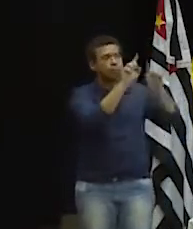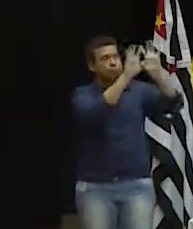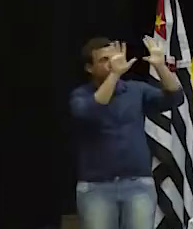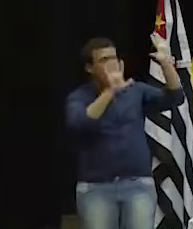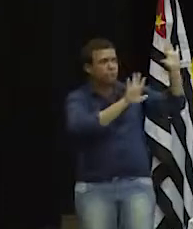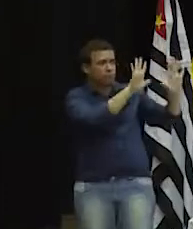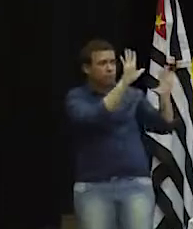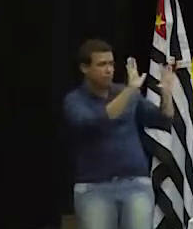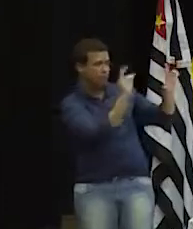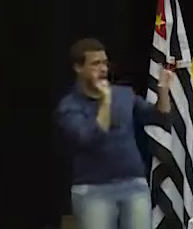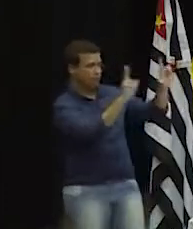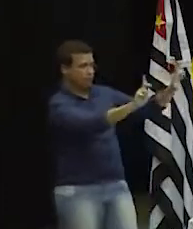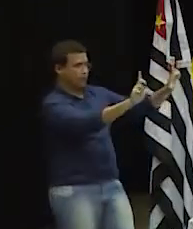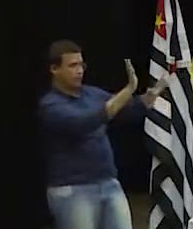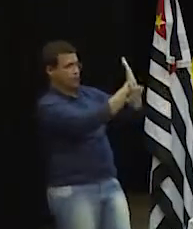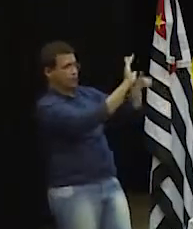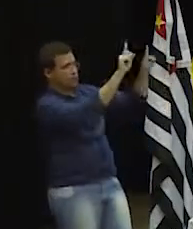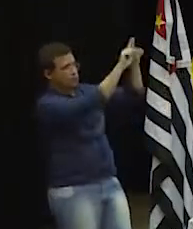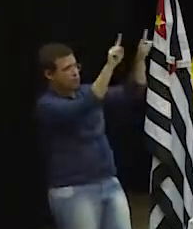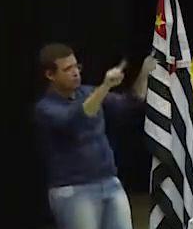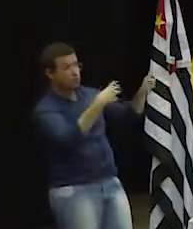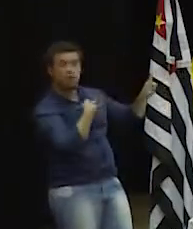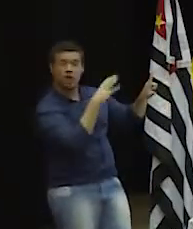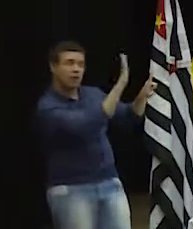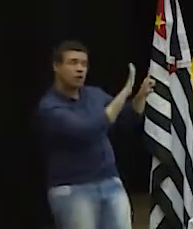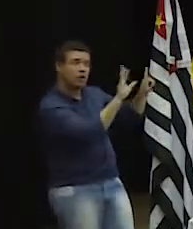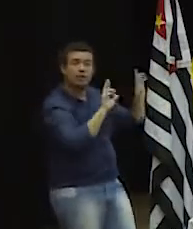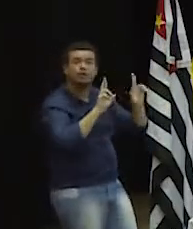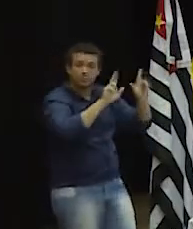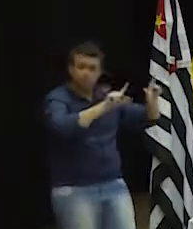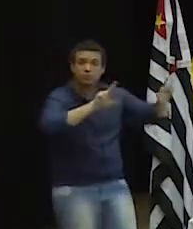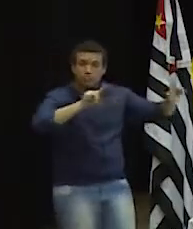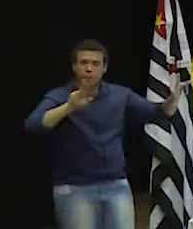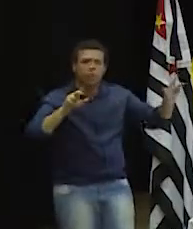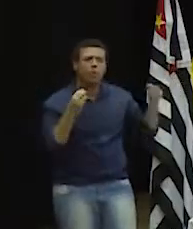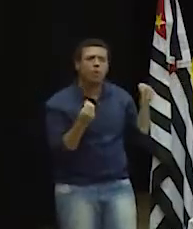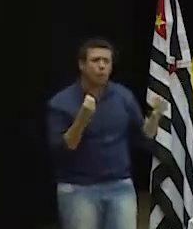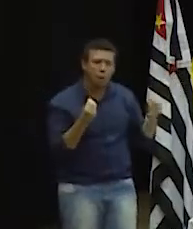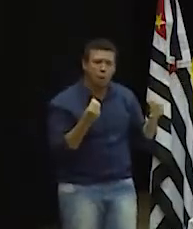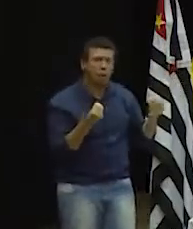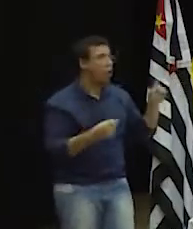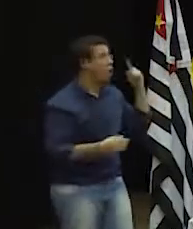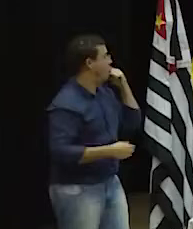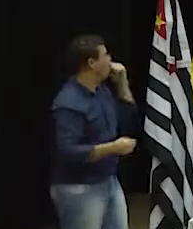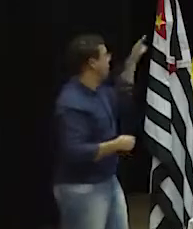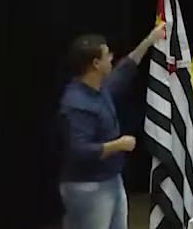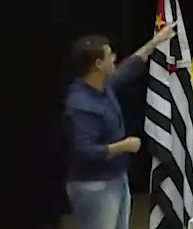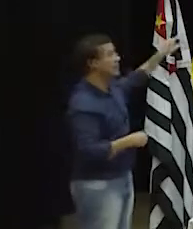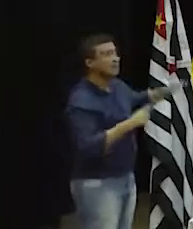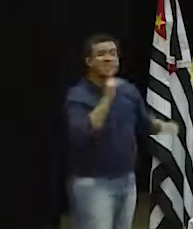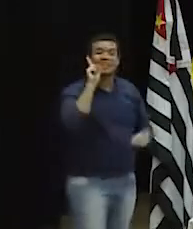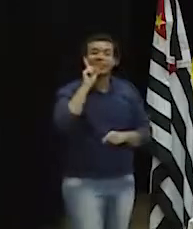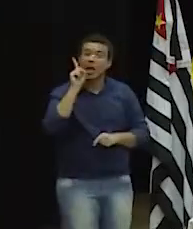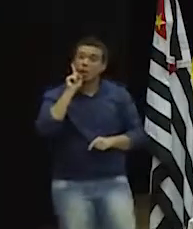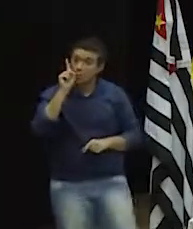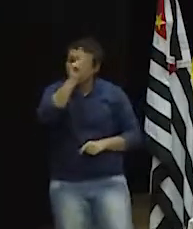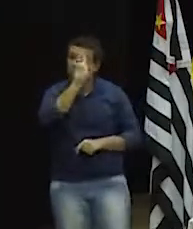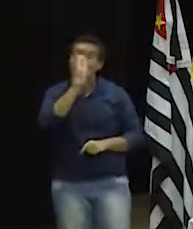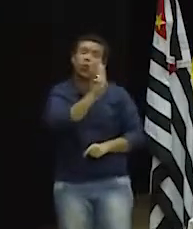existe uma forma do vídeo ser apresentado. Existem várias formas. Então, nos